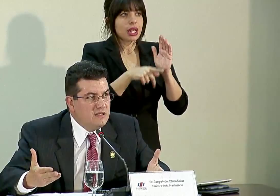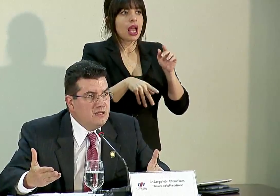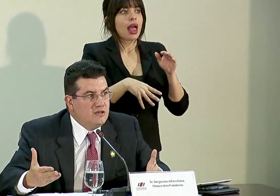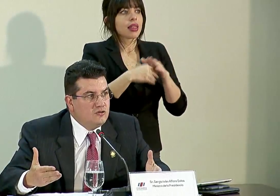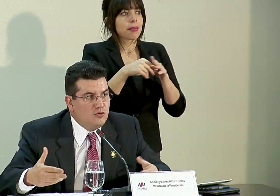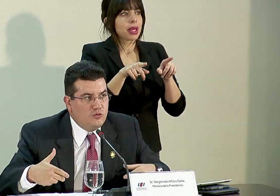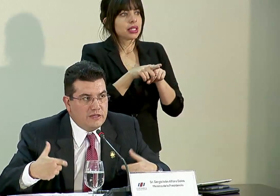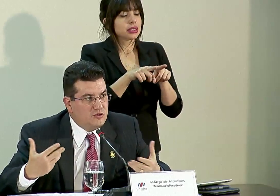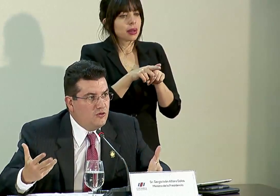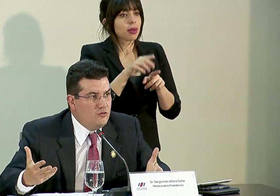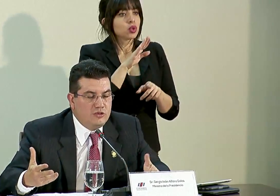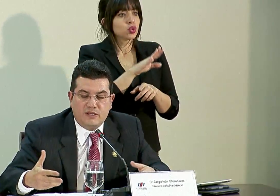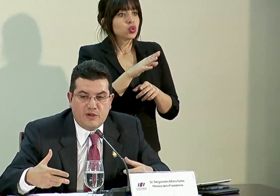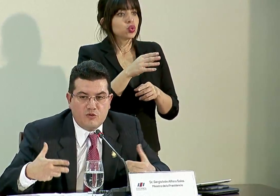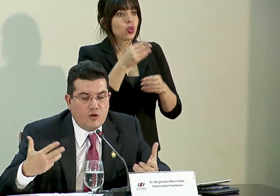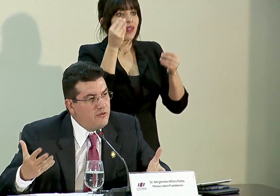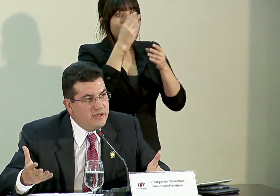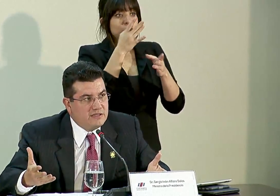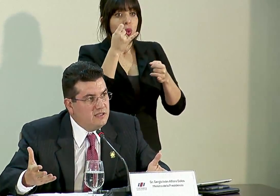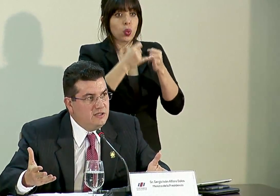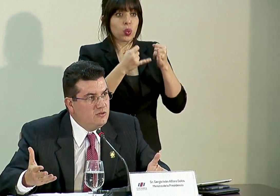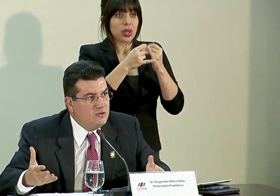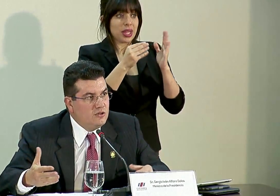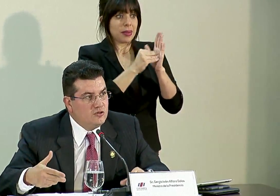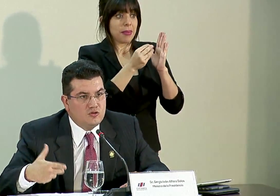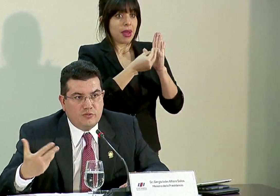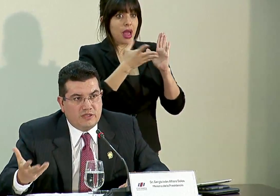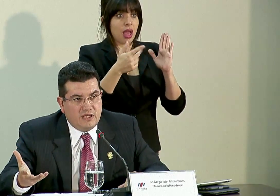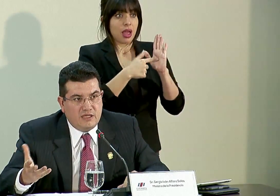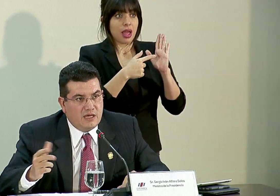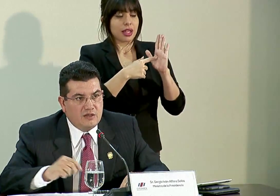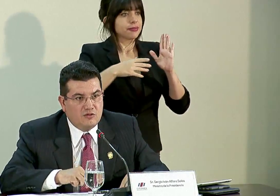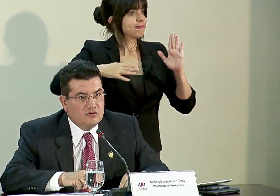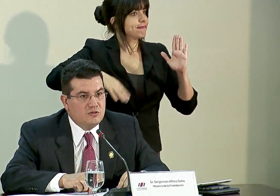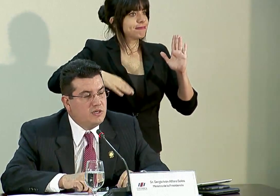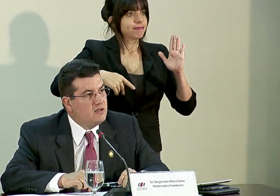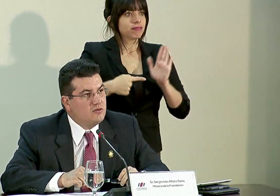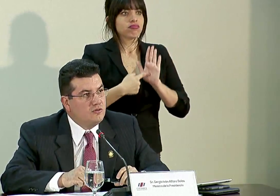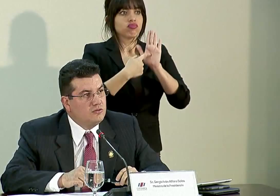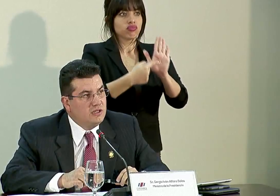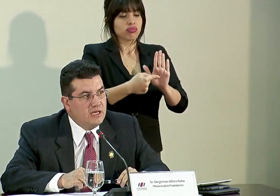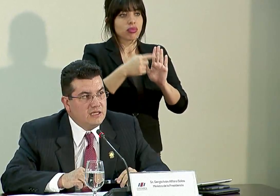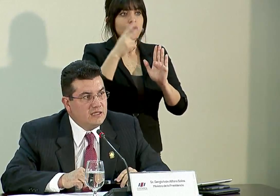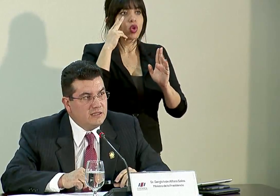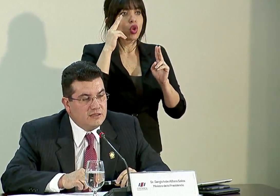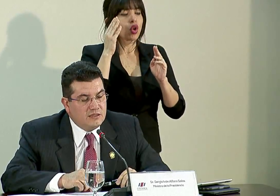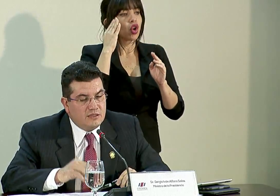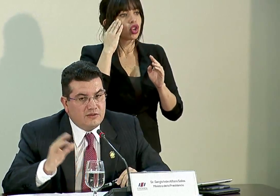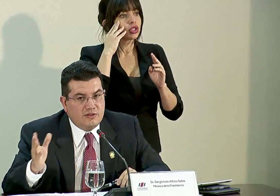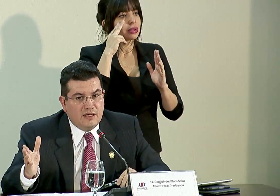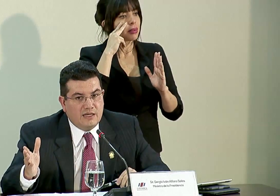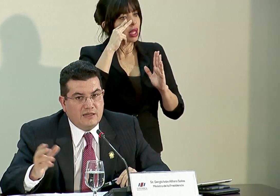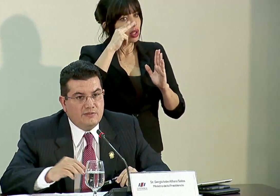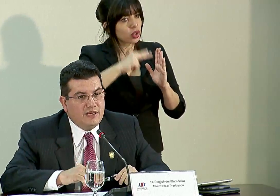además su versión última no había sido sometida al conocimiento del